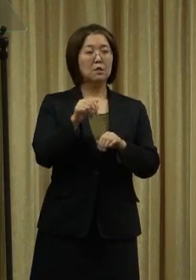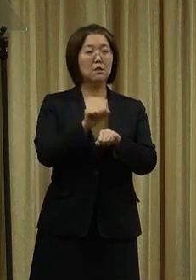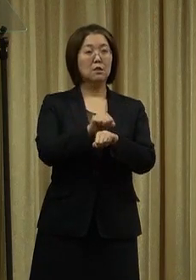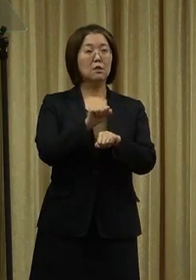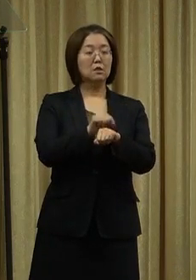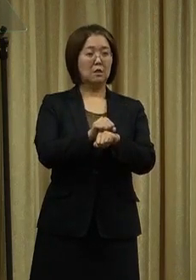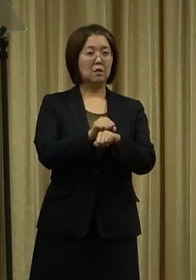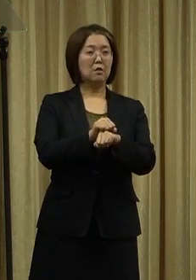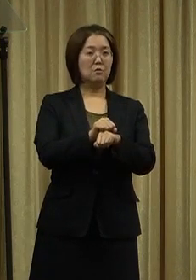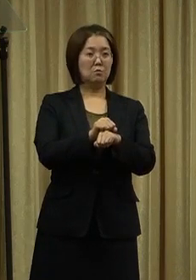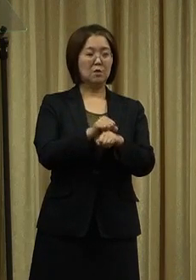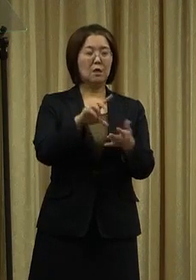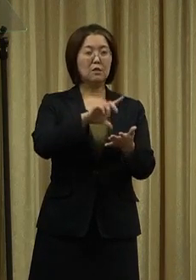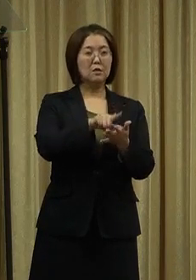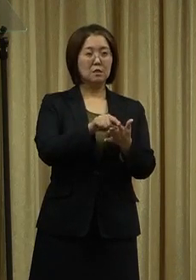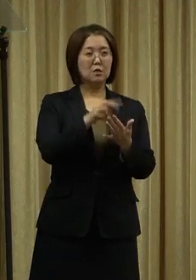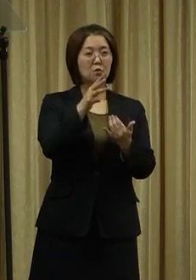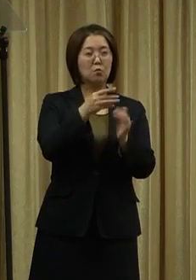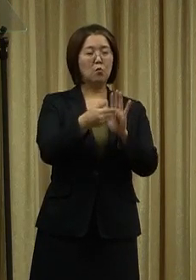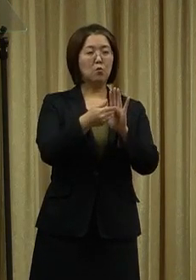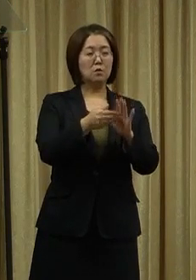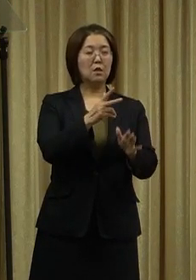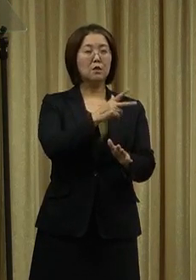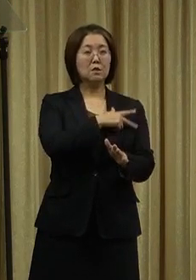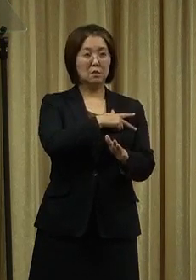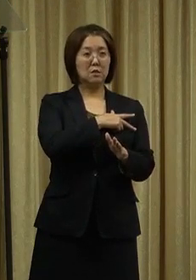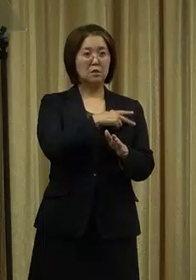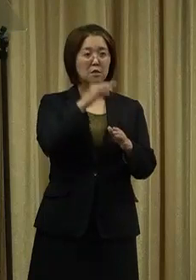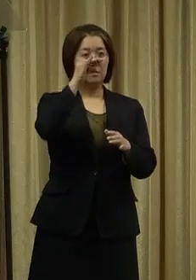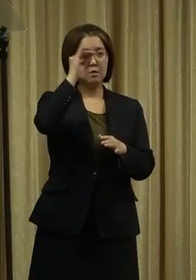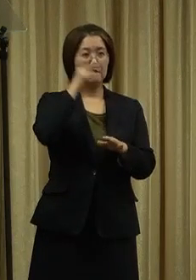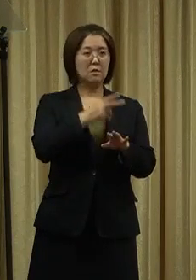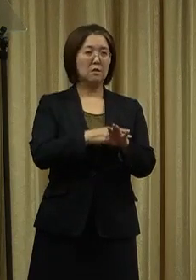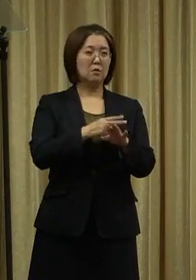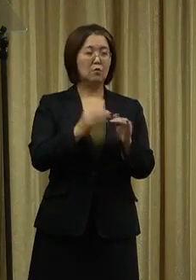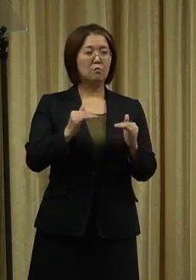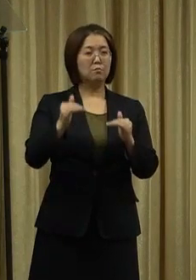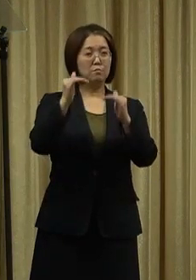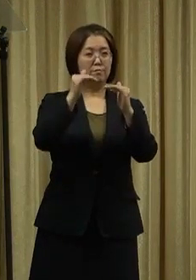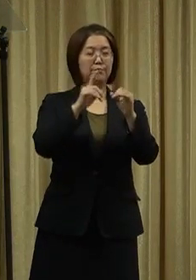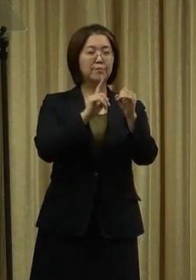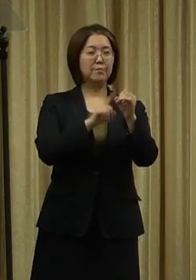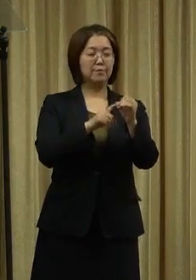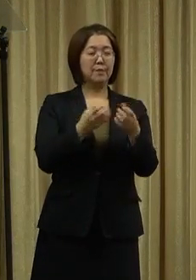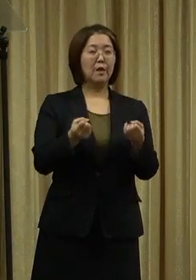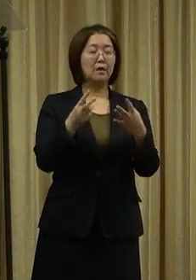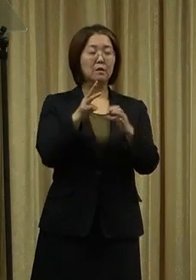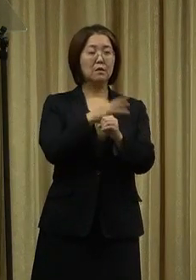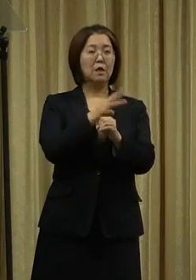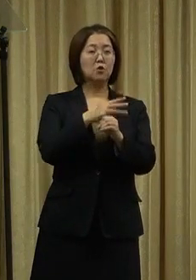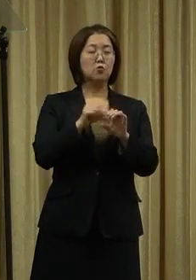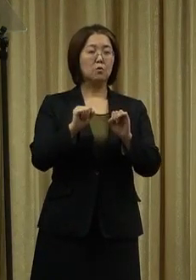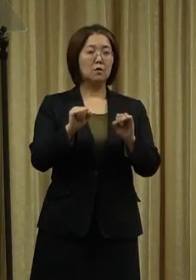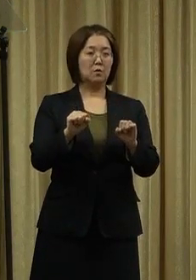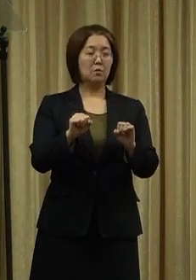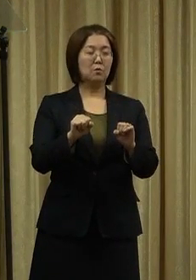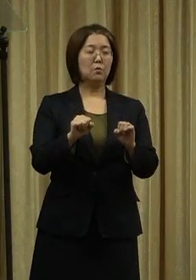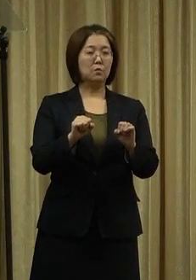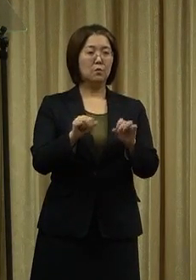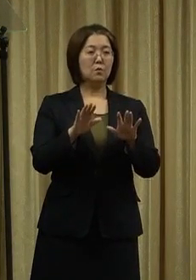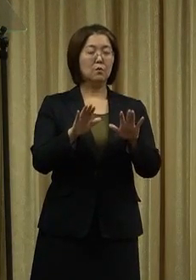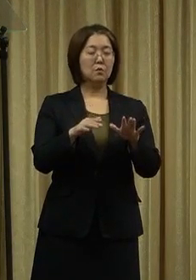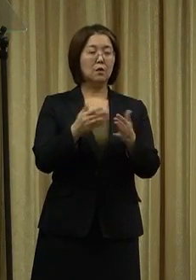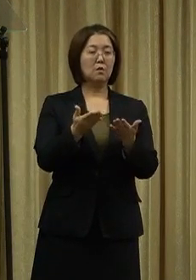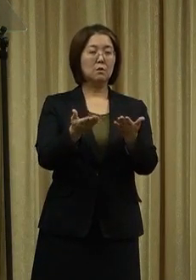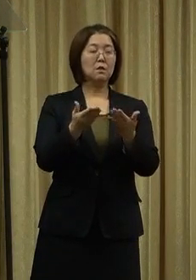ほか、地域の防災士に対し知識や技能の向上を図るための新たな研修を実施するなど、今